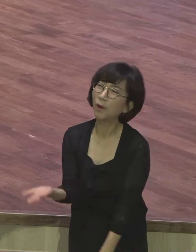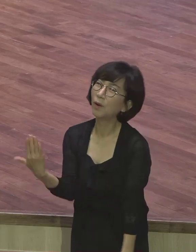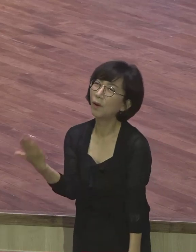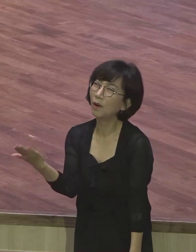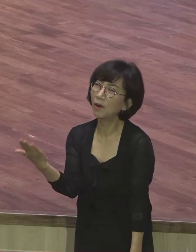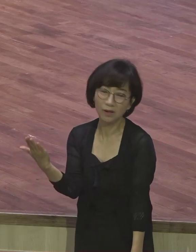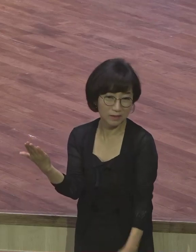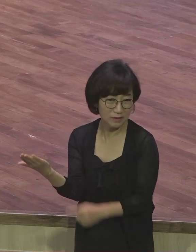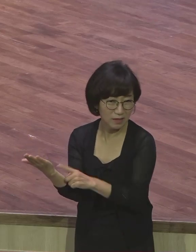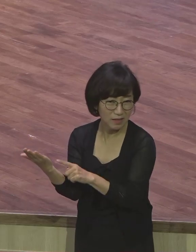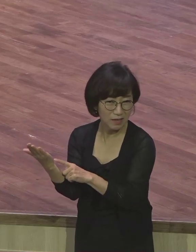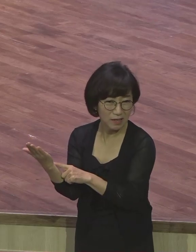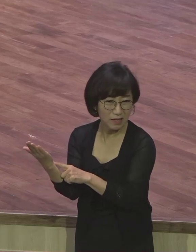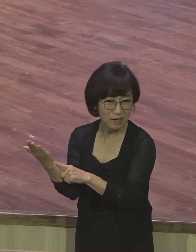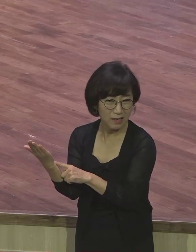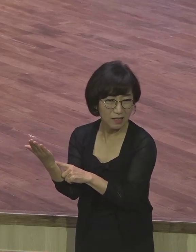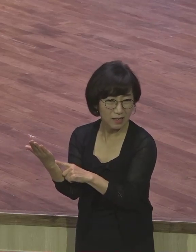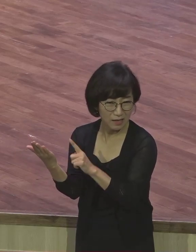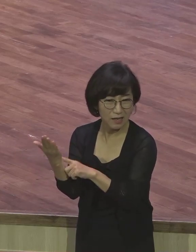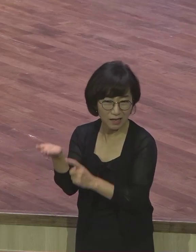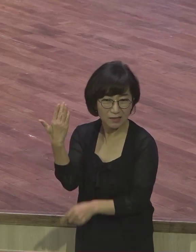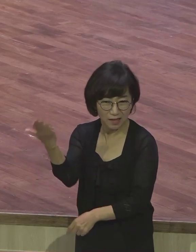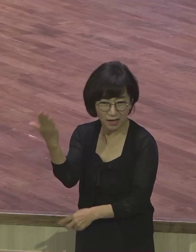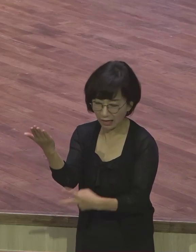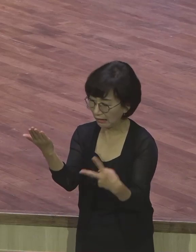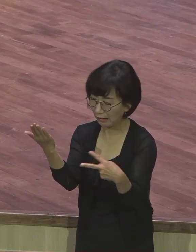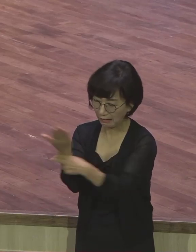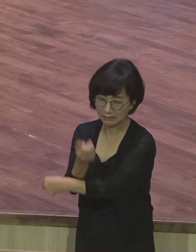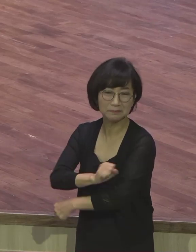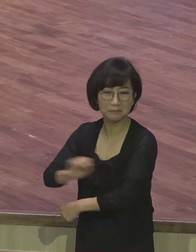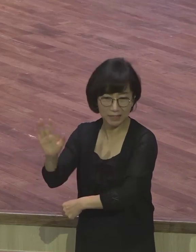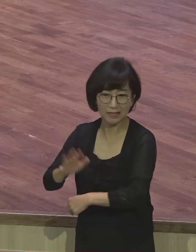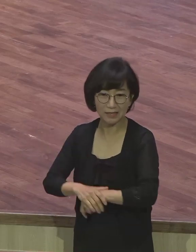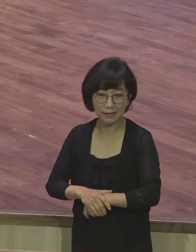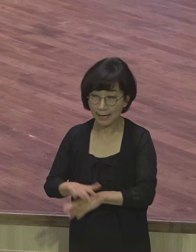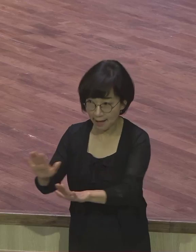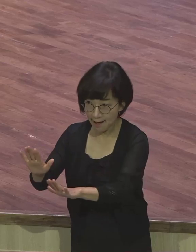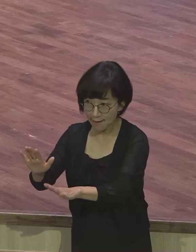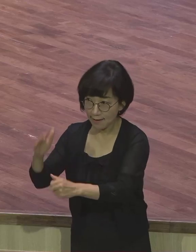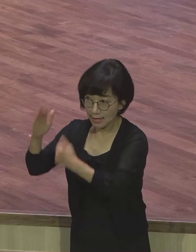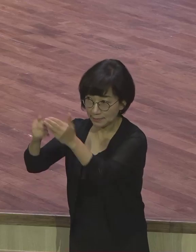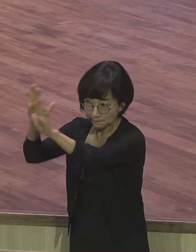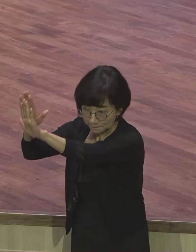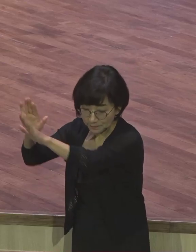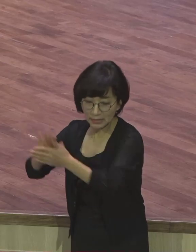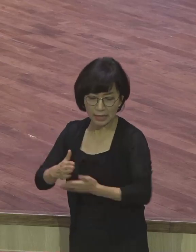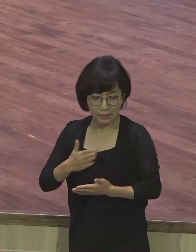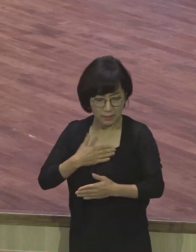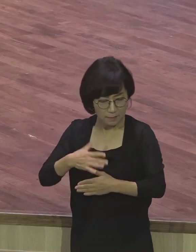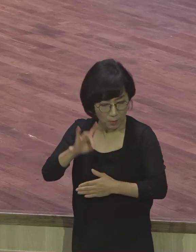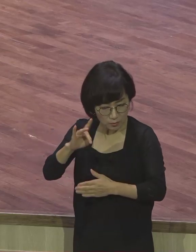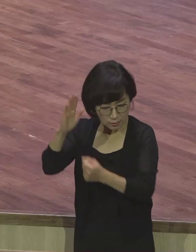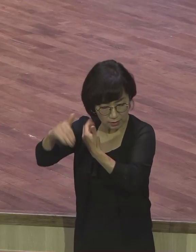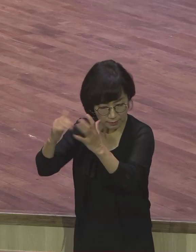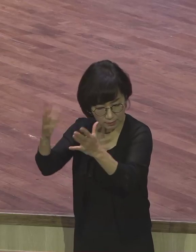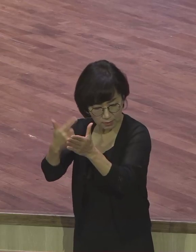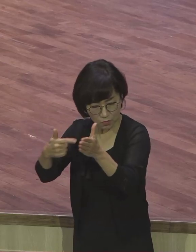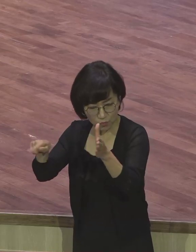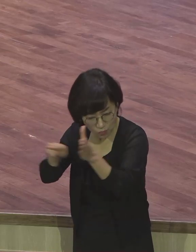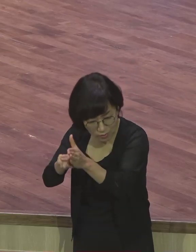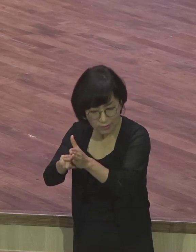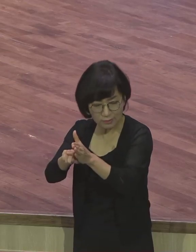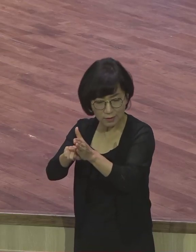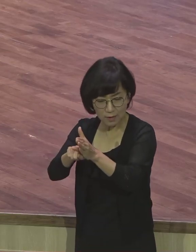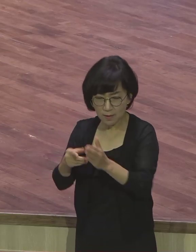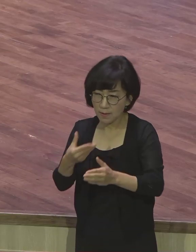주시옵소서. 주시옵소서 하기 전에 내가 복음을 위해서, 내가 하나님의 나라를 위해서,